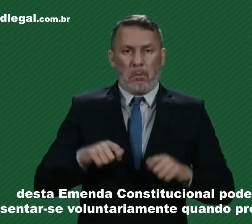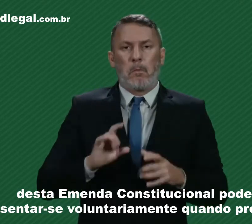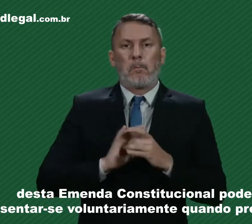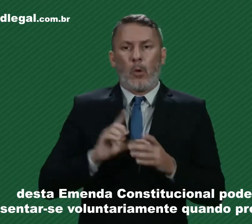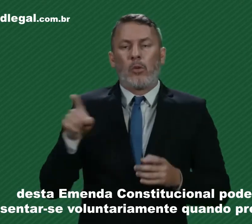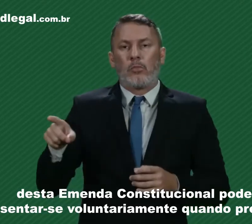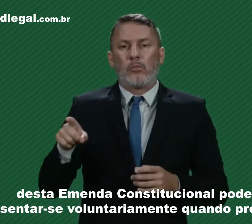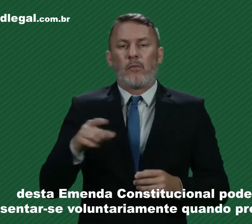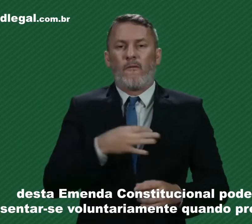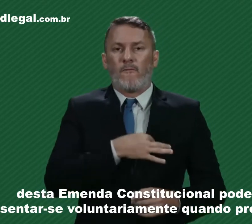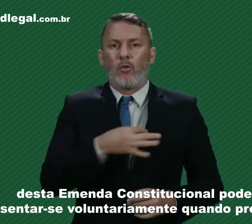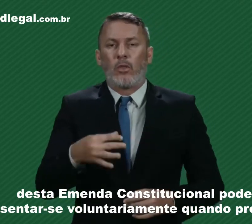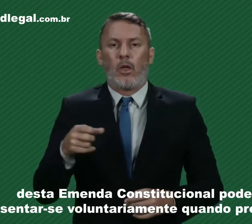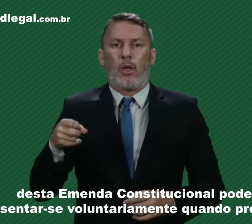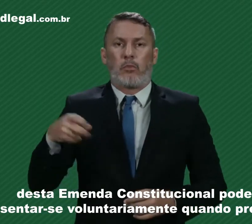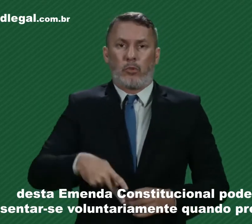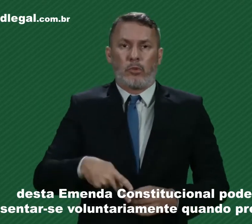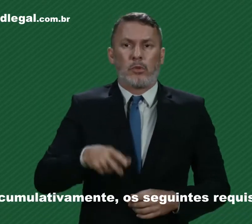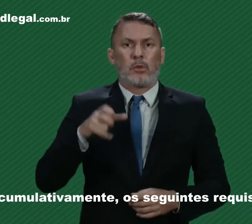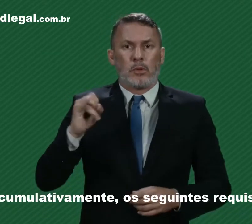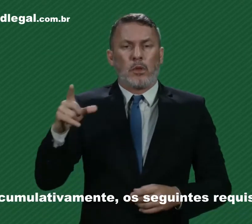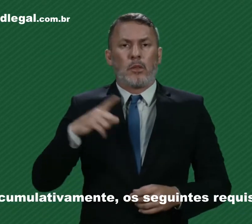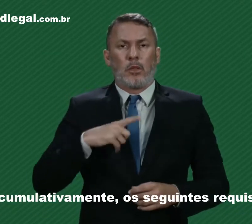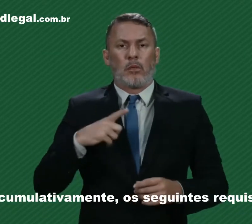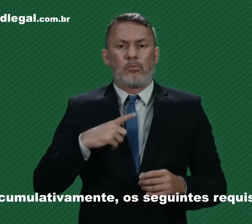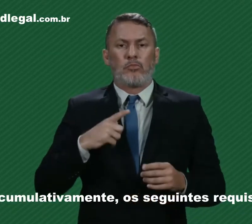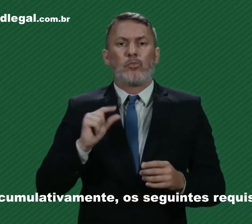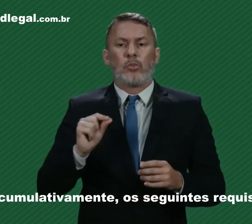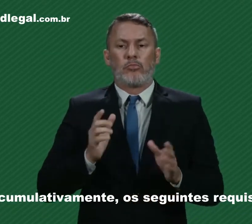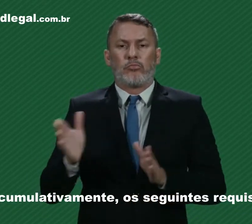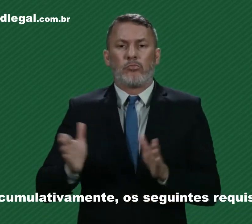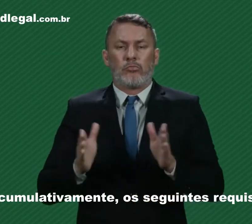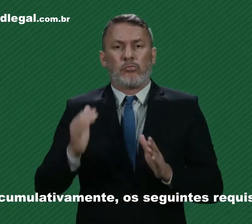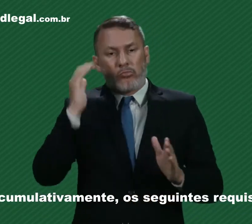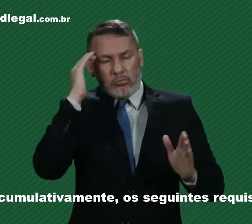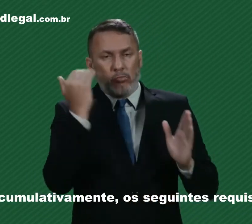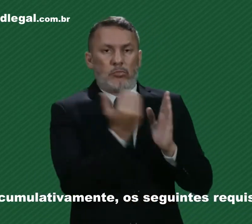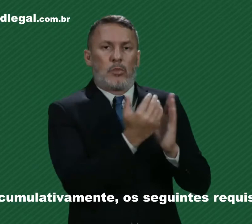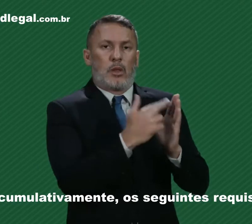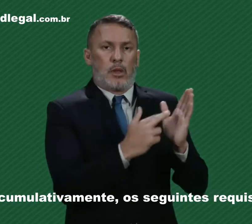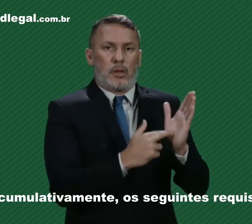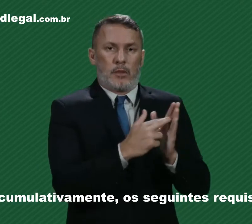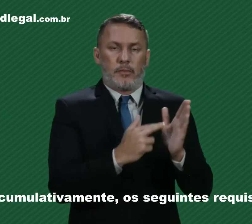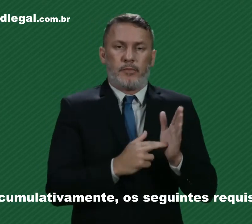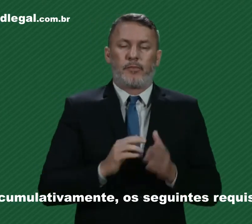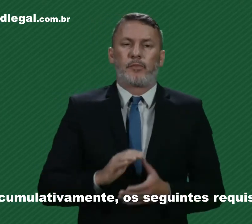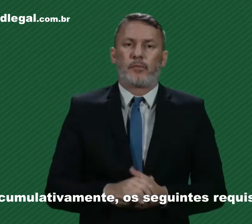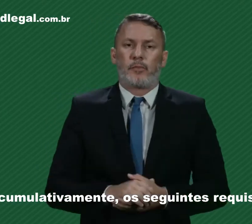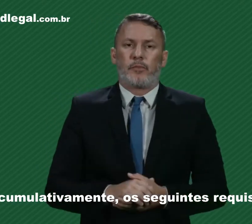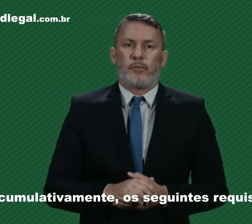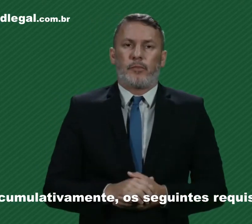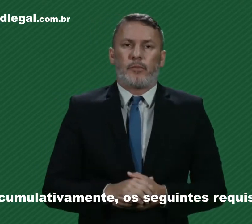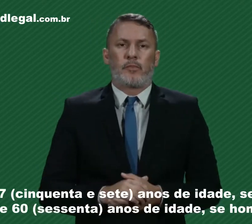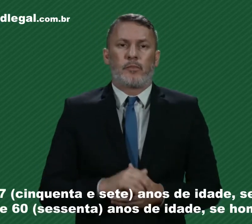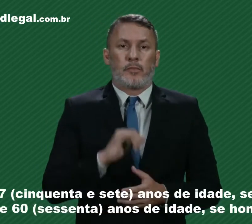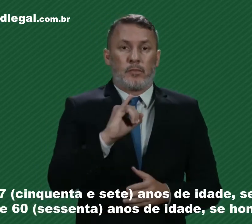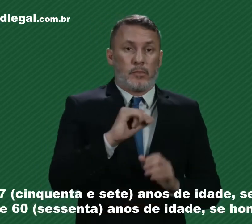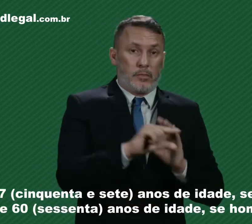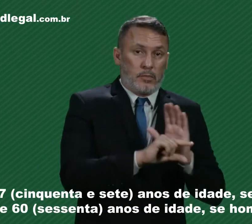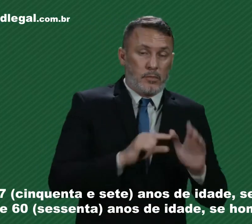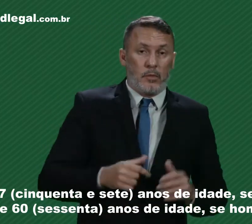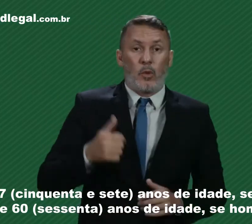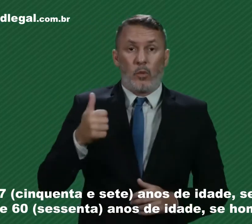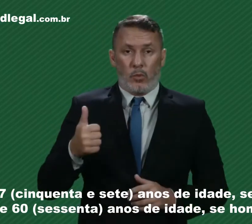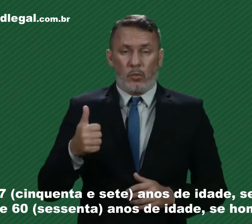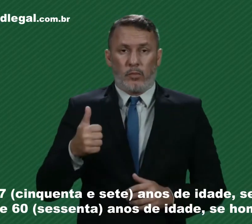aposentar-se voluntariamente quando preencher cumulativamente os seguintes requisitos. Inciso